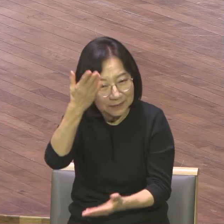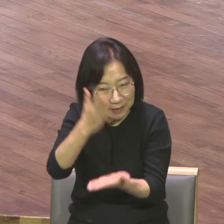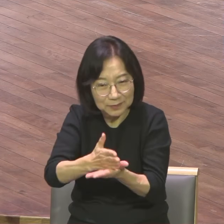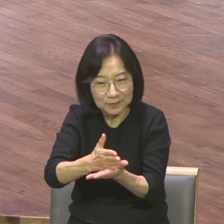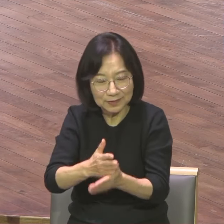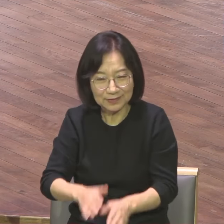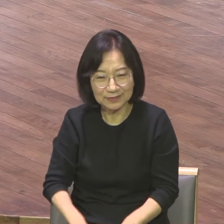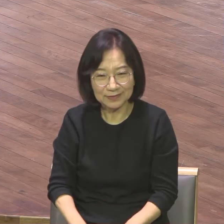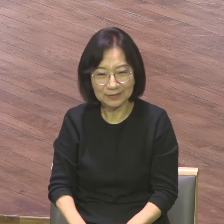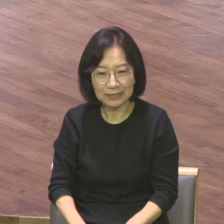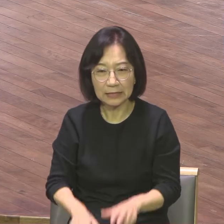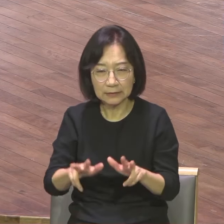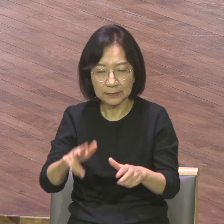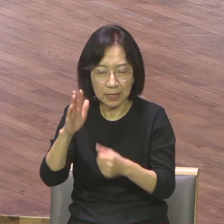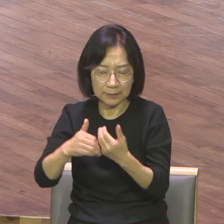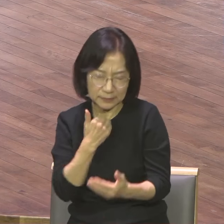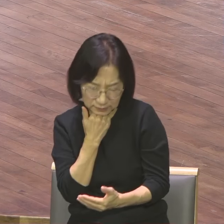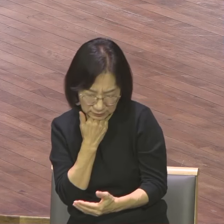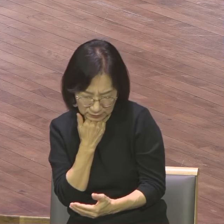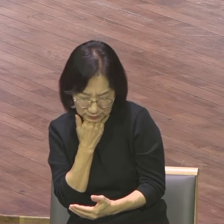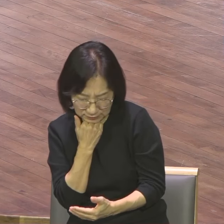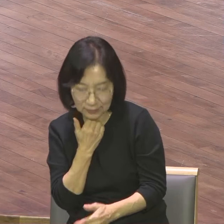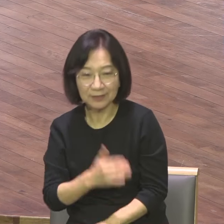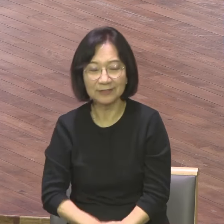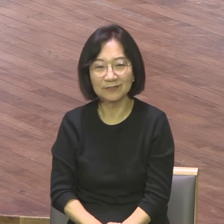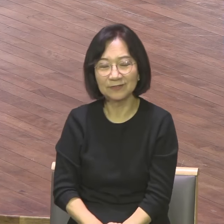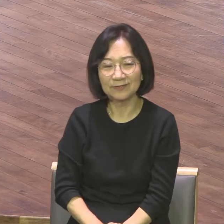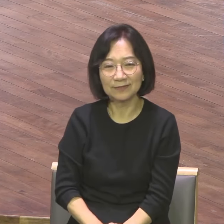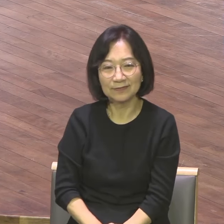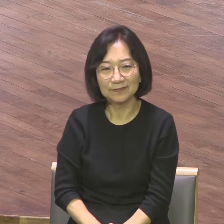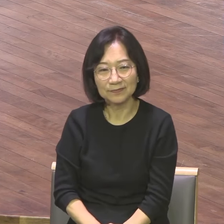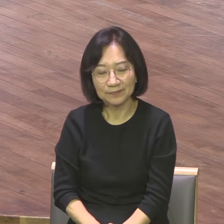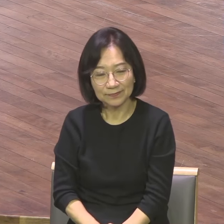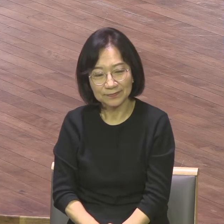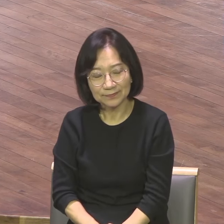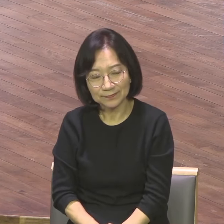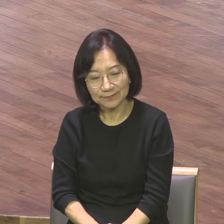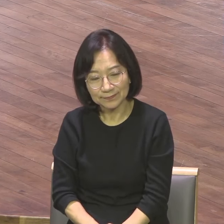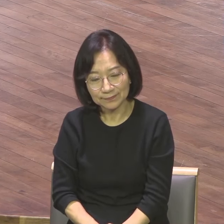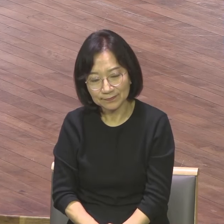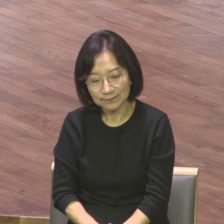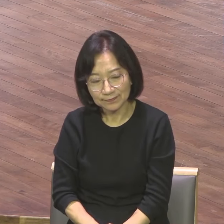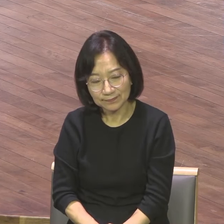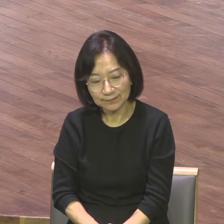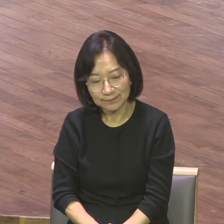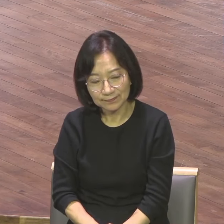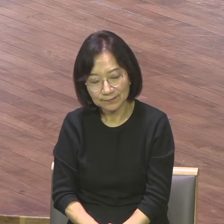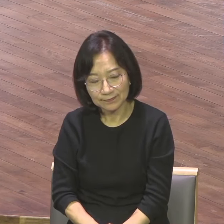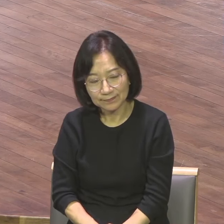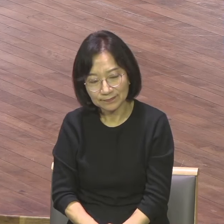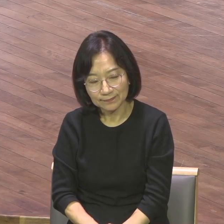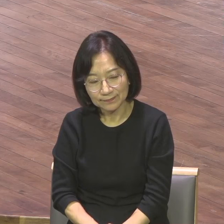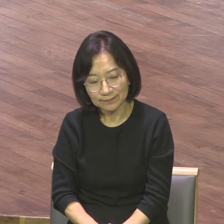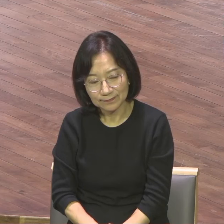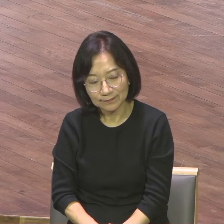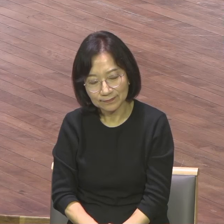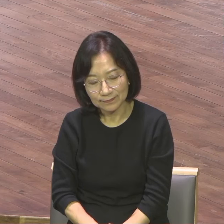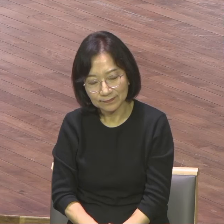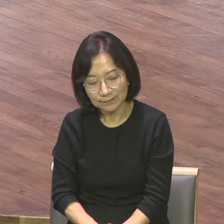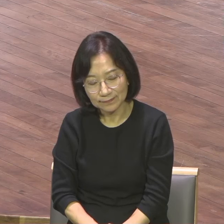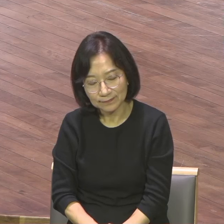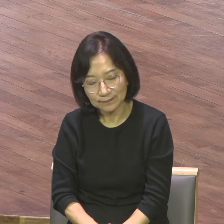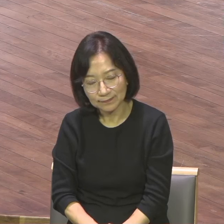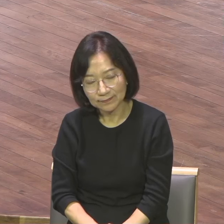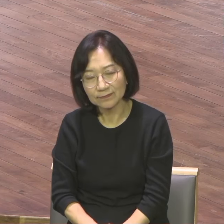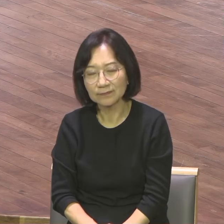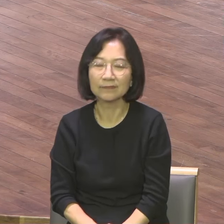주신다니까요. 이런 일련의 내용을 통해서 우리는 여호와 하나님이 어떤 분이냐. 자, 우리